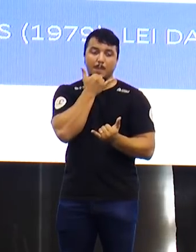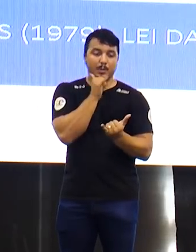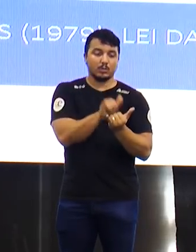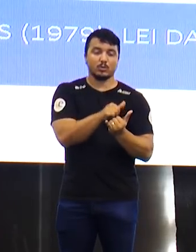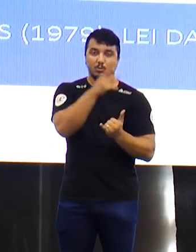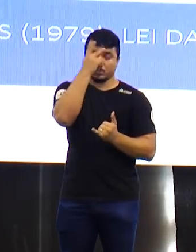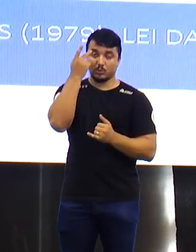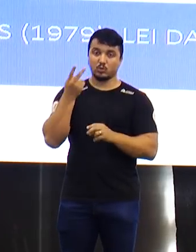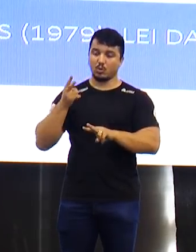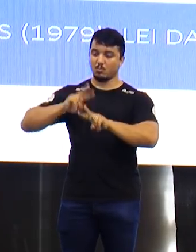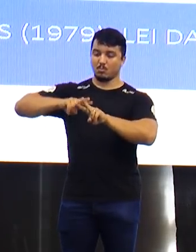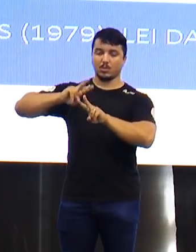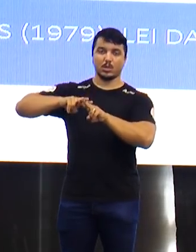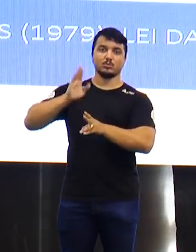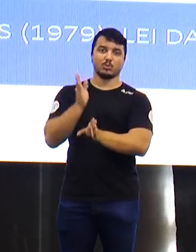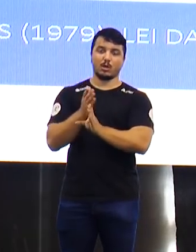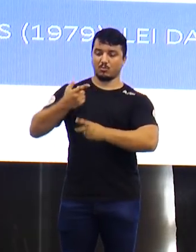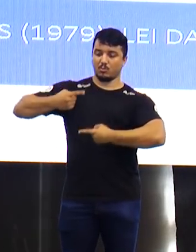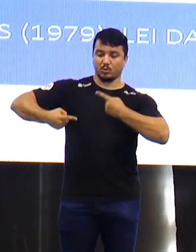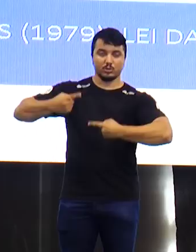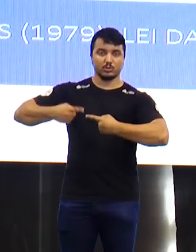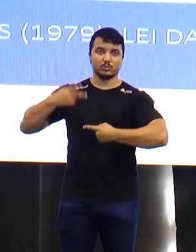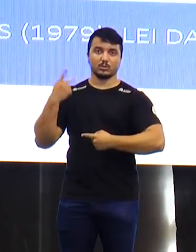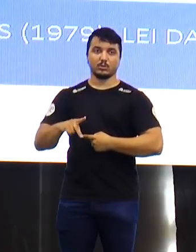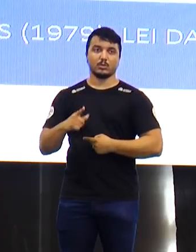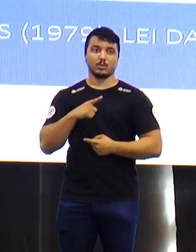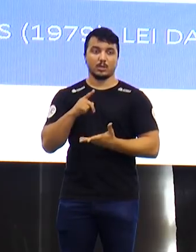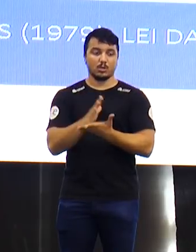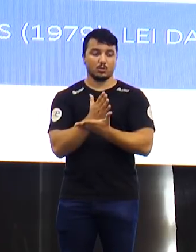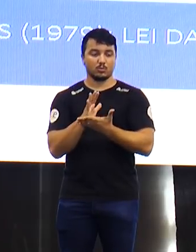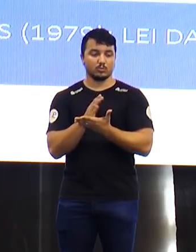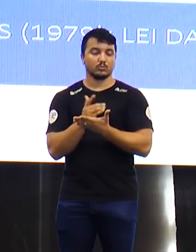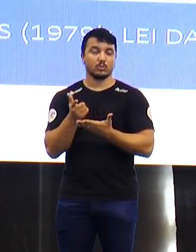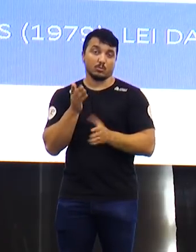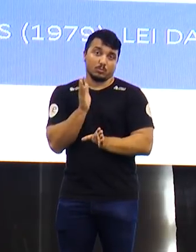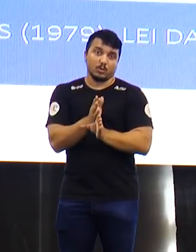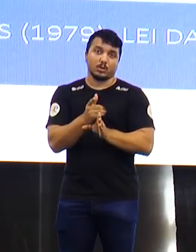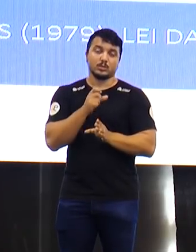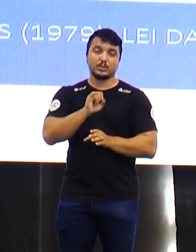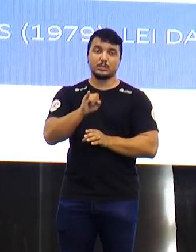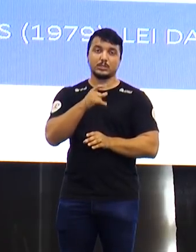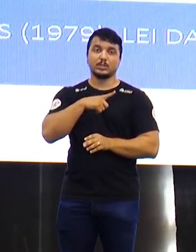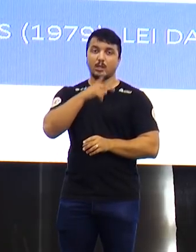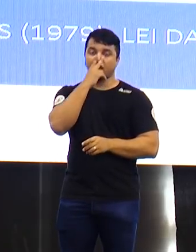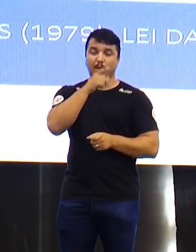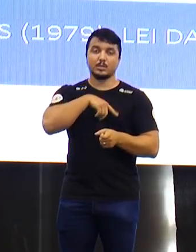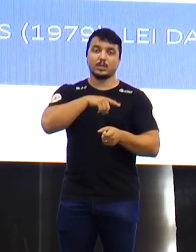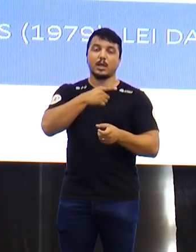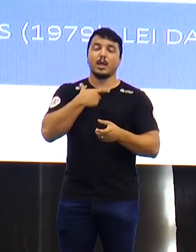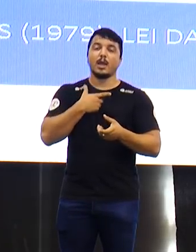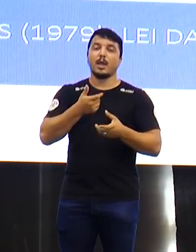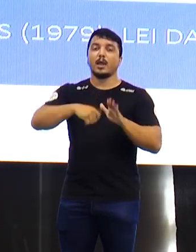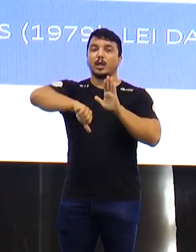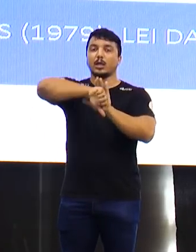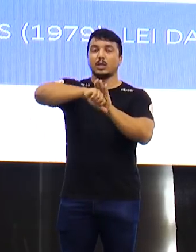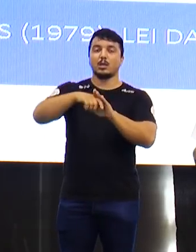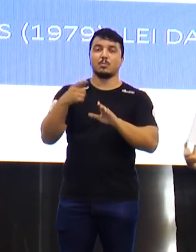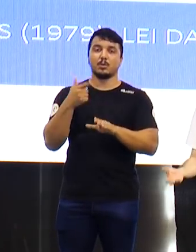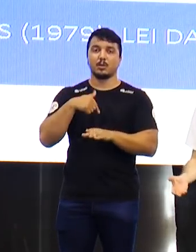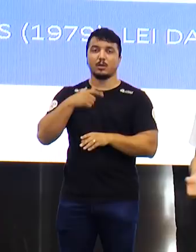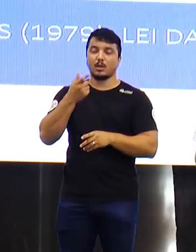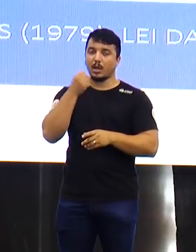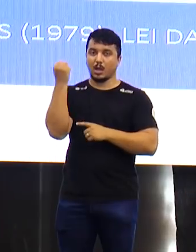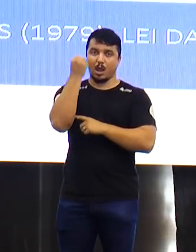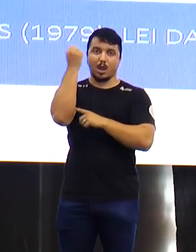anistiando presos políticos, à exceção, evidentemente, daqueles que tenham cometido considerados